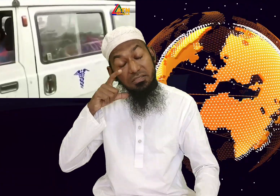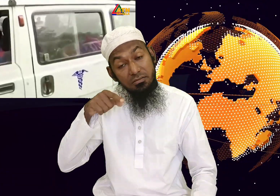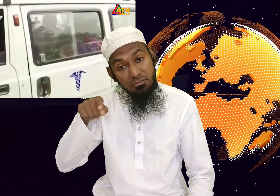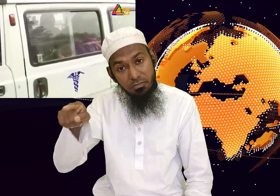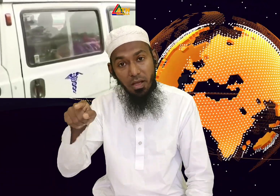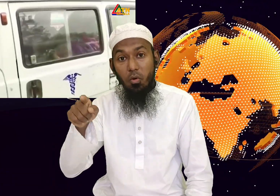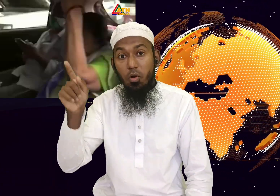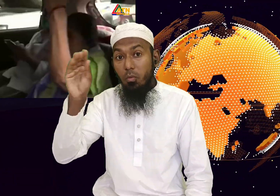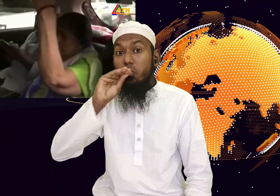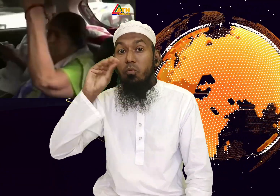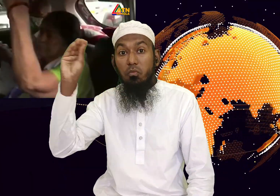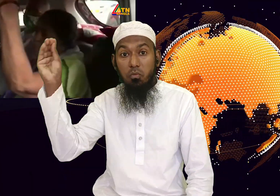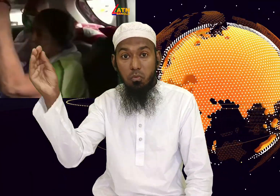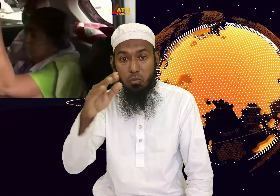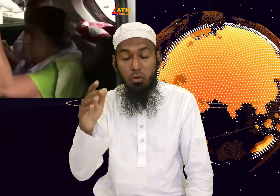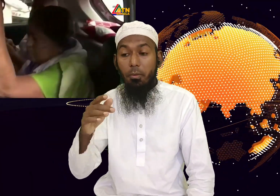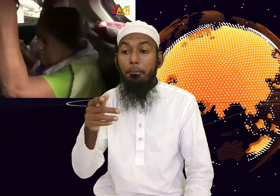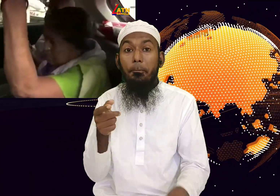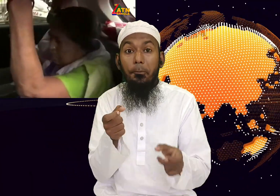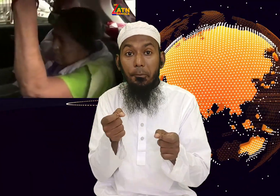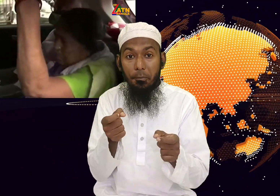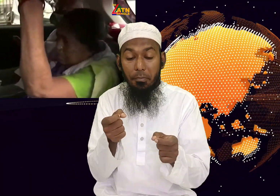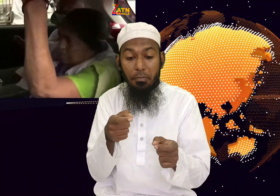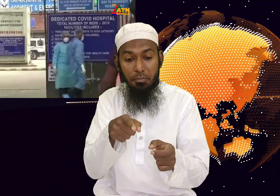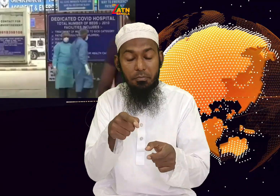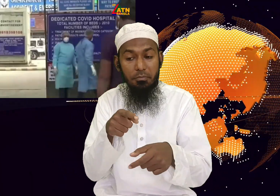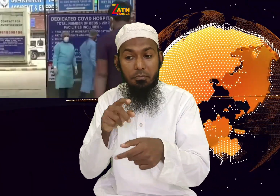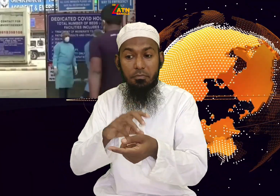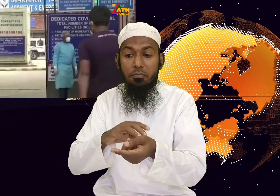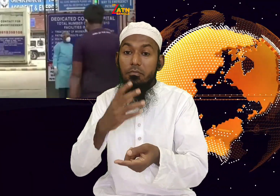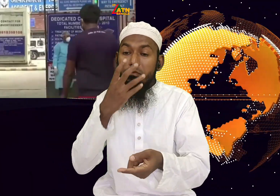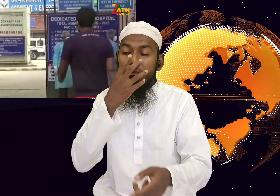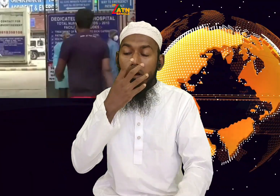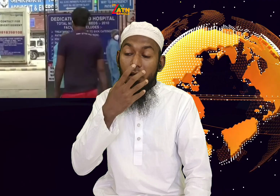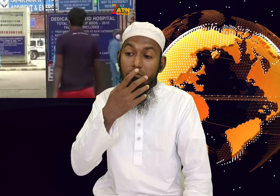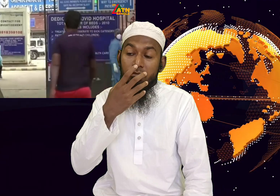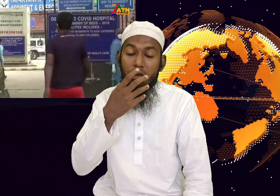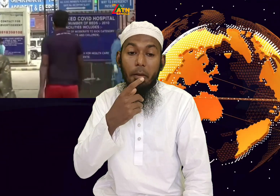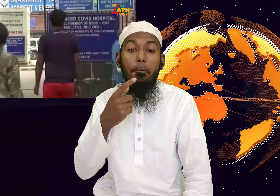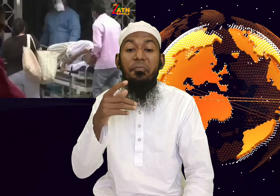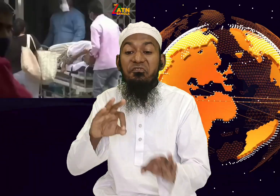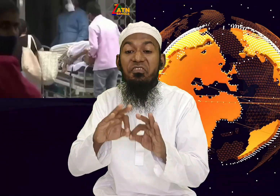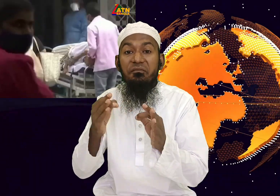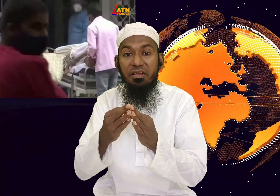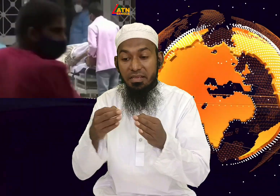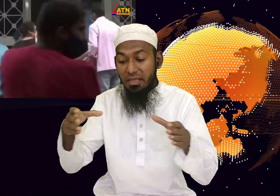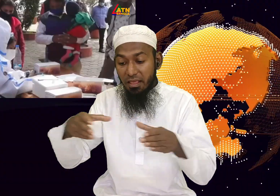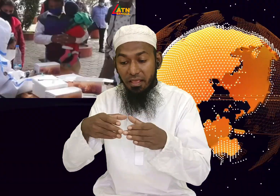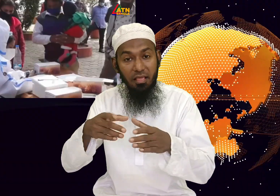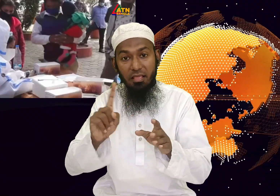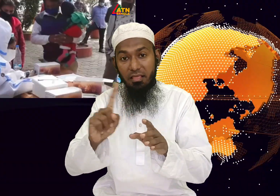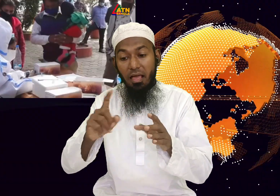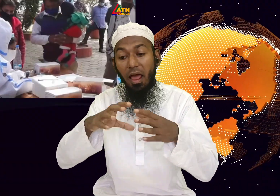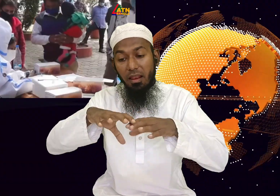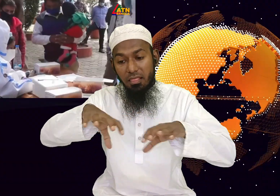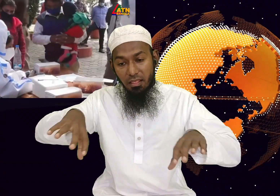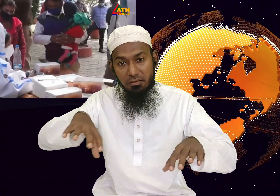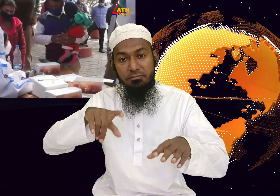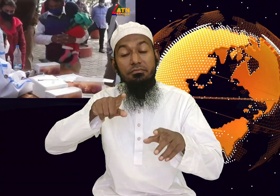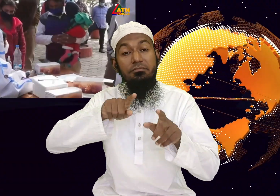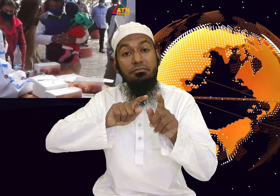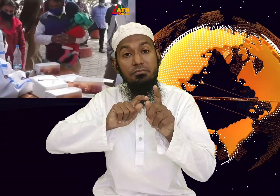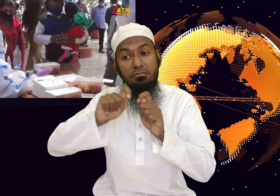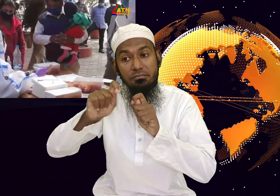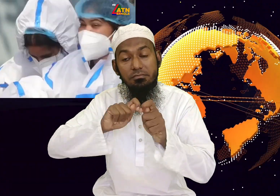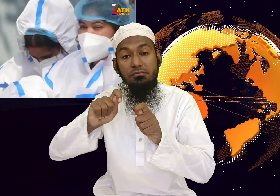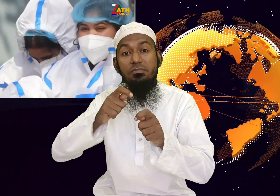দ্রুত শনাক্ত, আইসোলেশন, পরিবারের সদস্যদের পরীক্ষা এবং সব জেলায় নজরদারি ও চিকিৎসা প্রস্তুতি